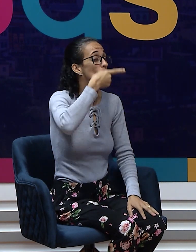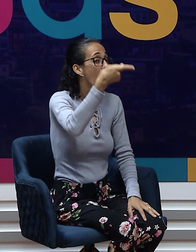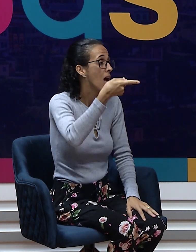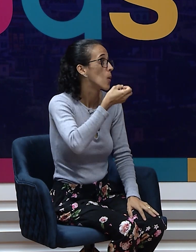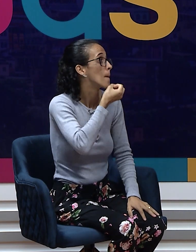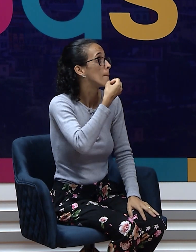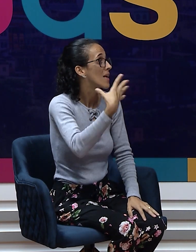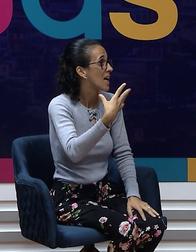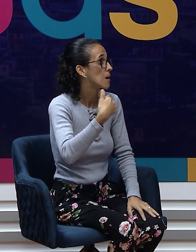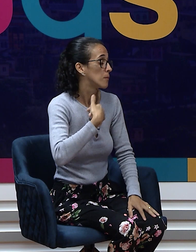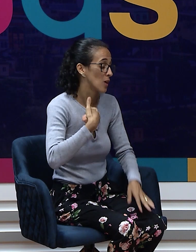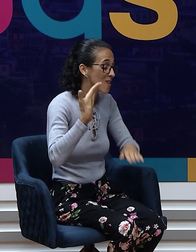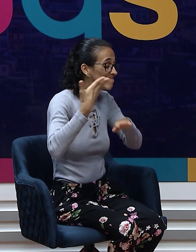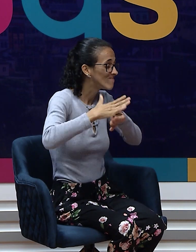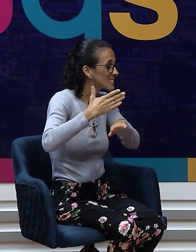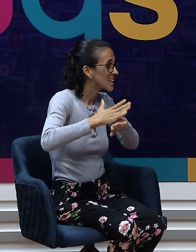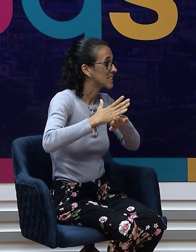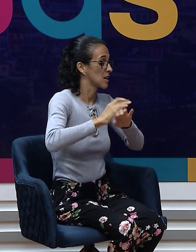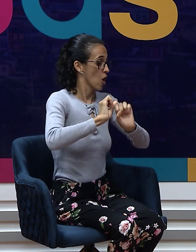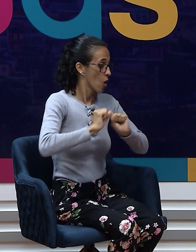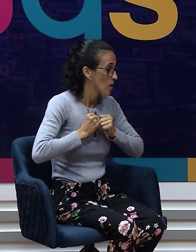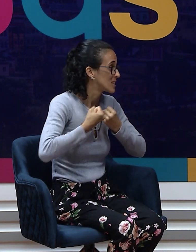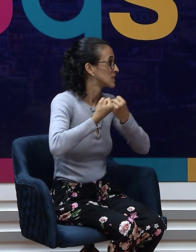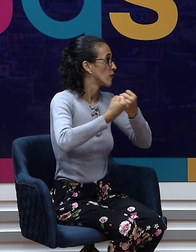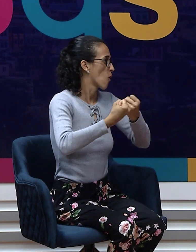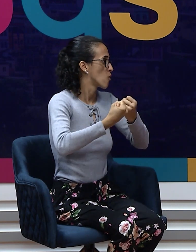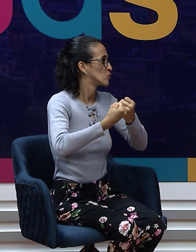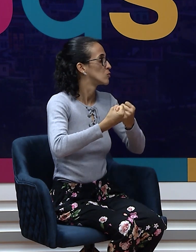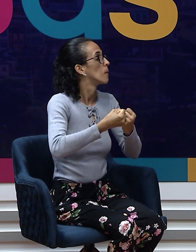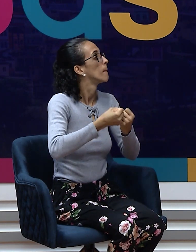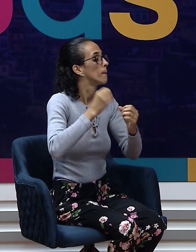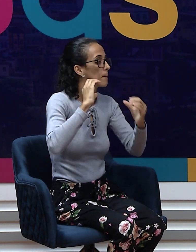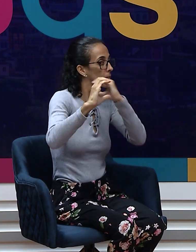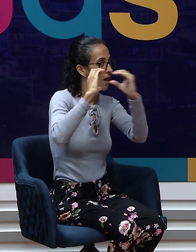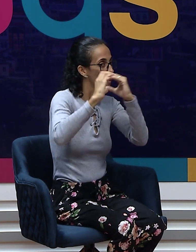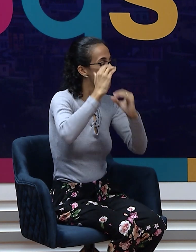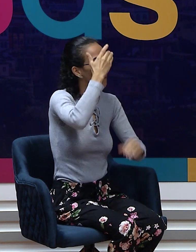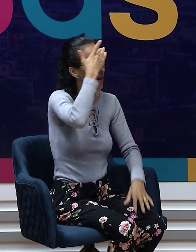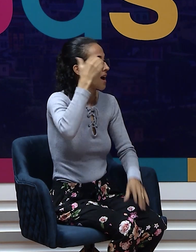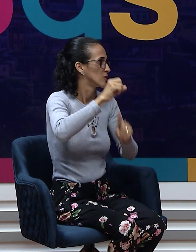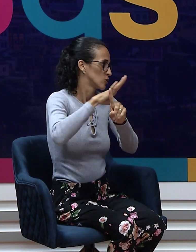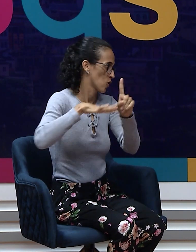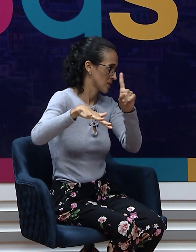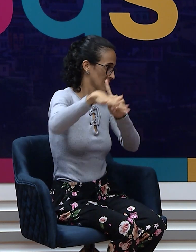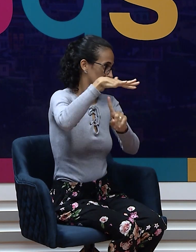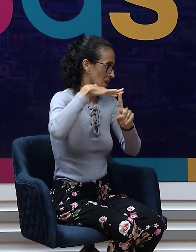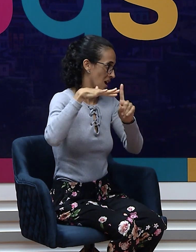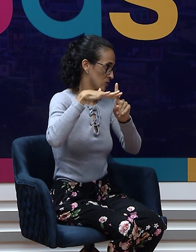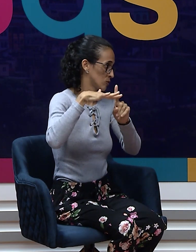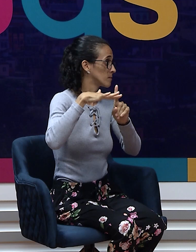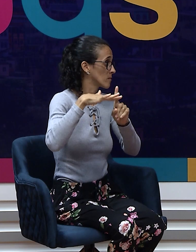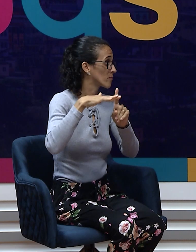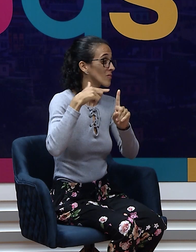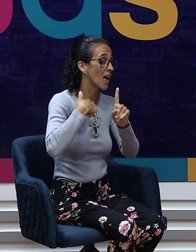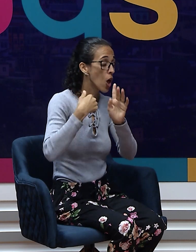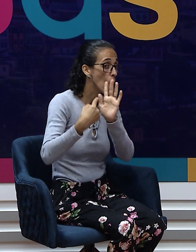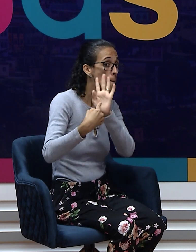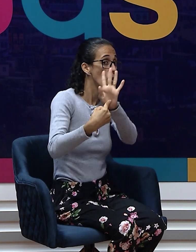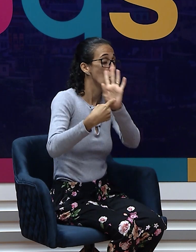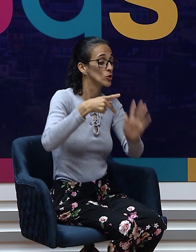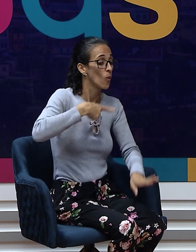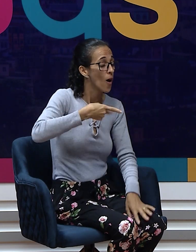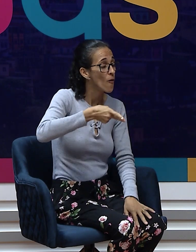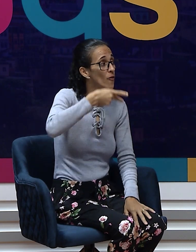surda. Não, eu falo bem porque eu tive treino, eu tive um esforço, a comunicação, a sociedade me obrigou